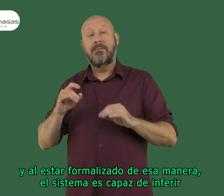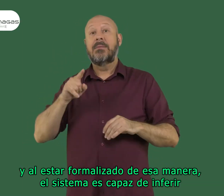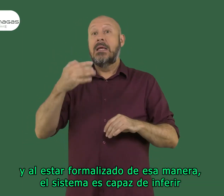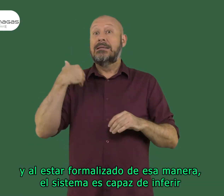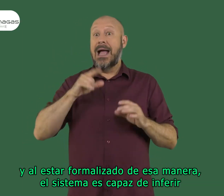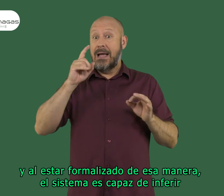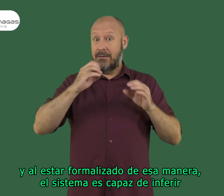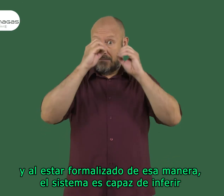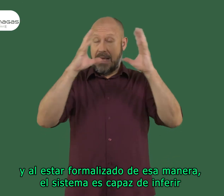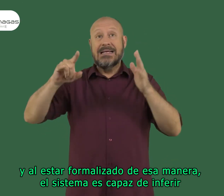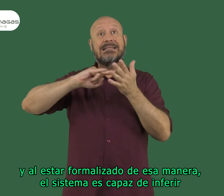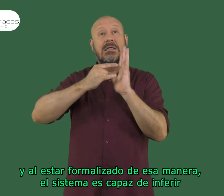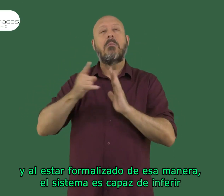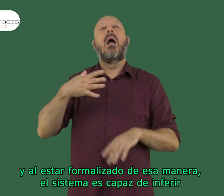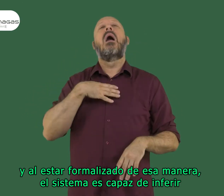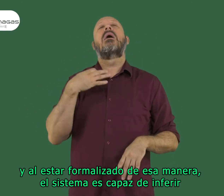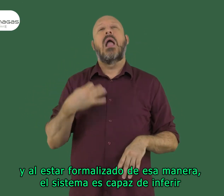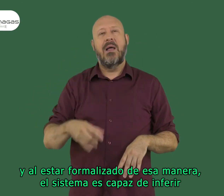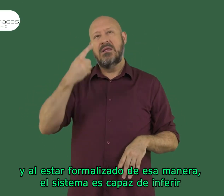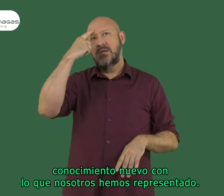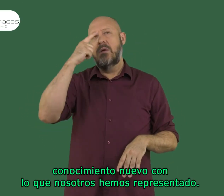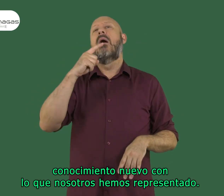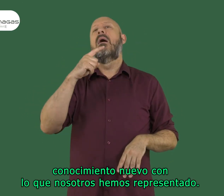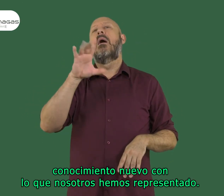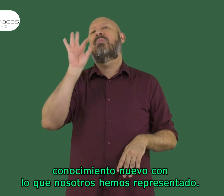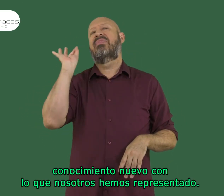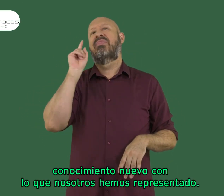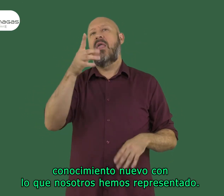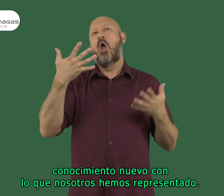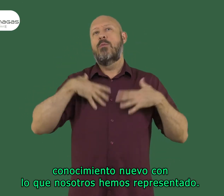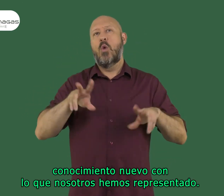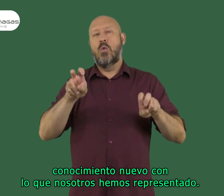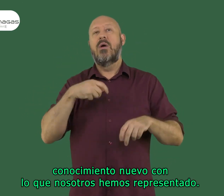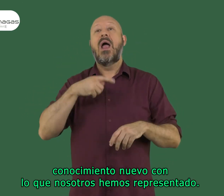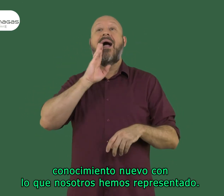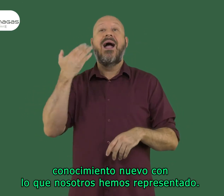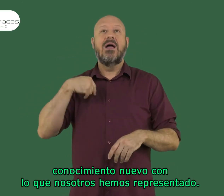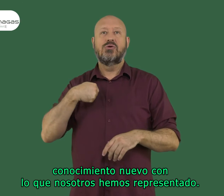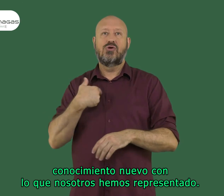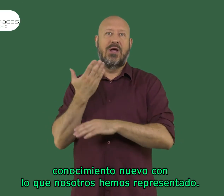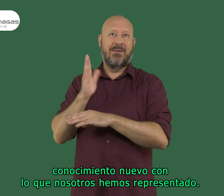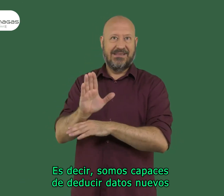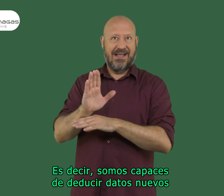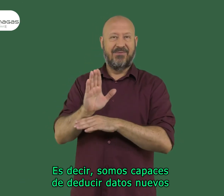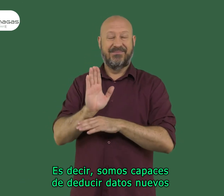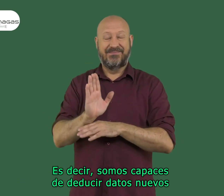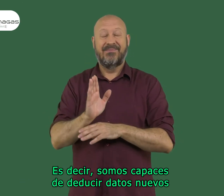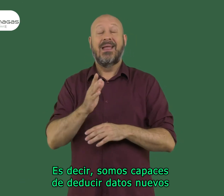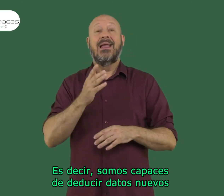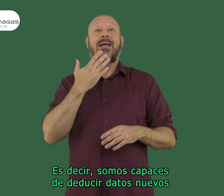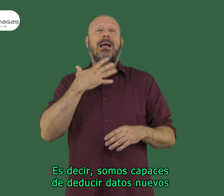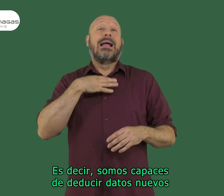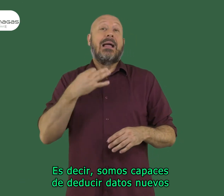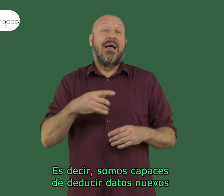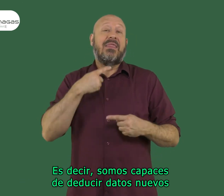de esa manera, el sistema es capaz de inferir conocimiento nuevo con lo que nosotros hemos representado. Es decir,